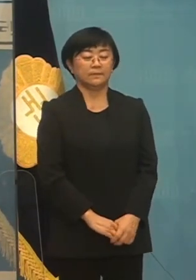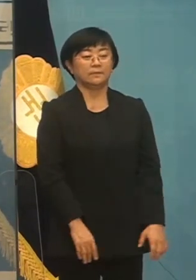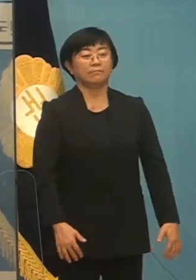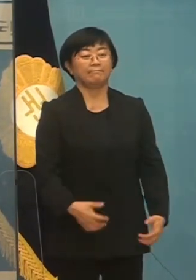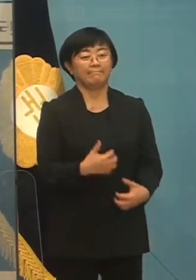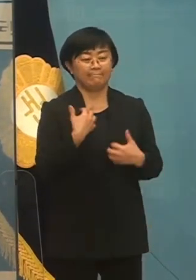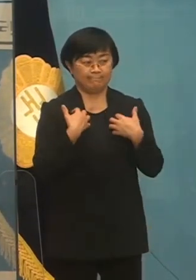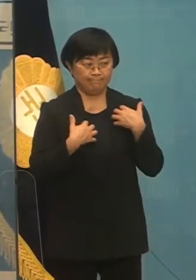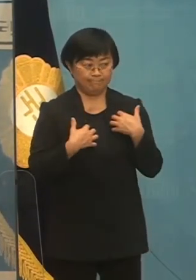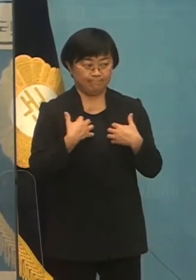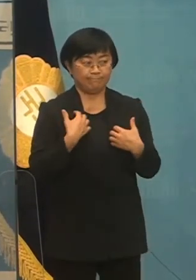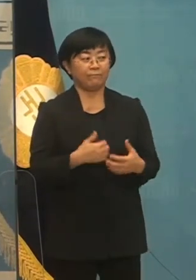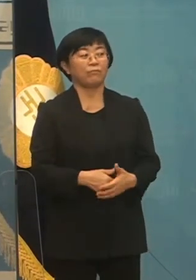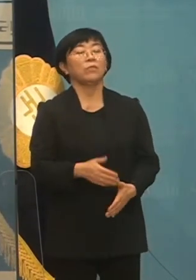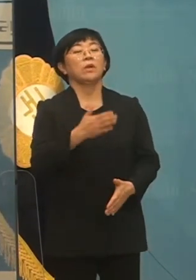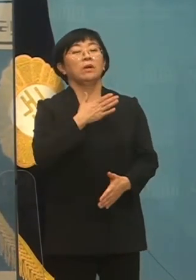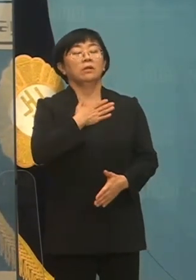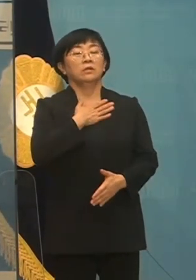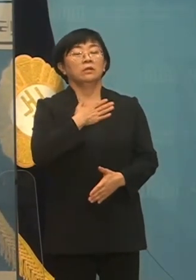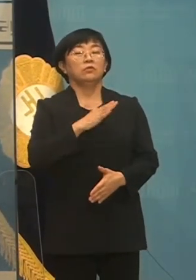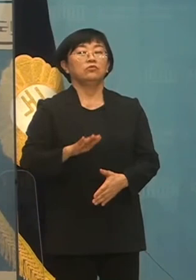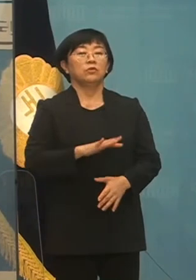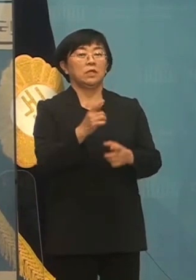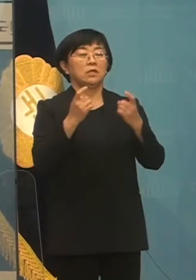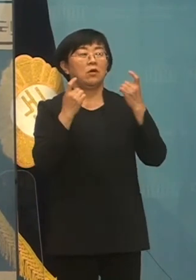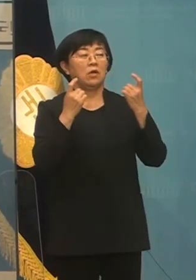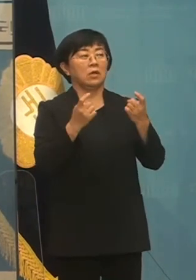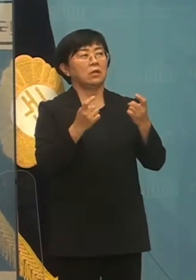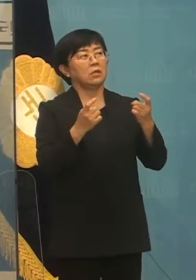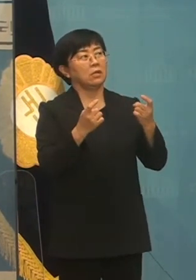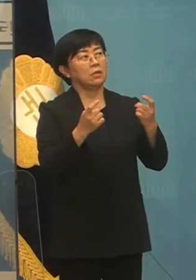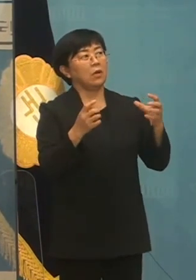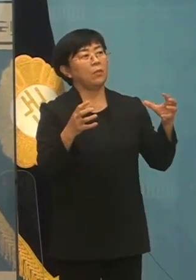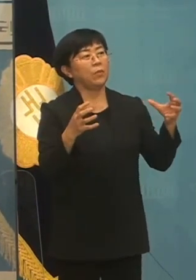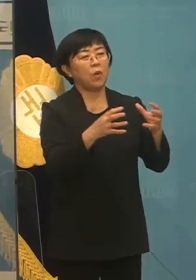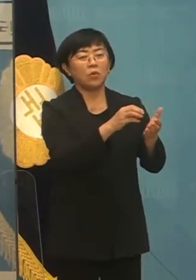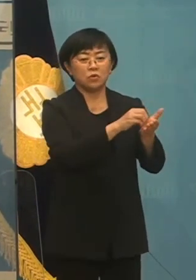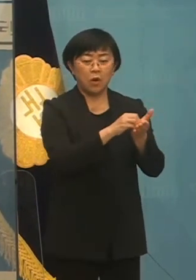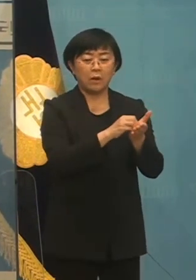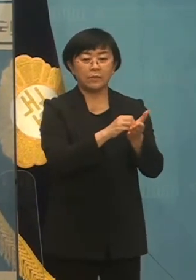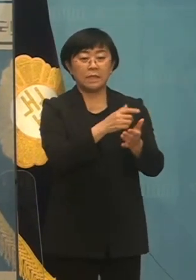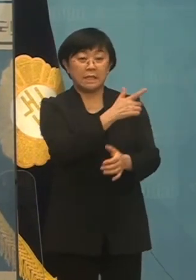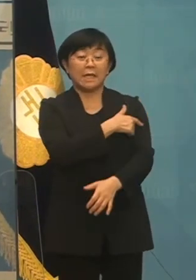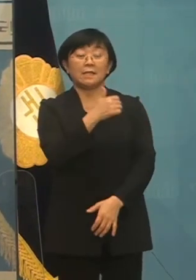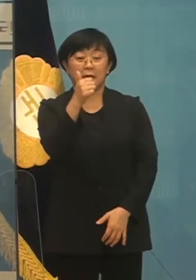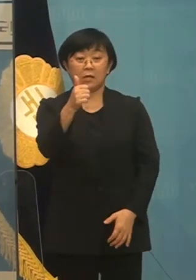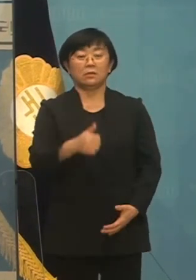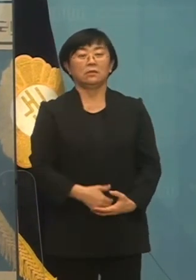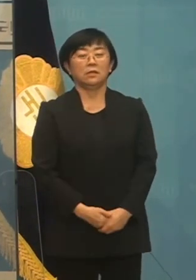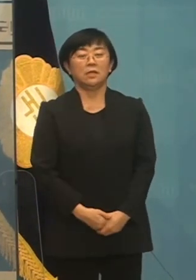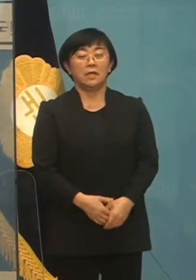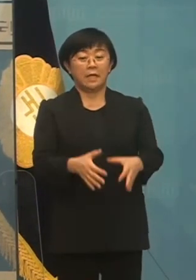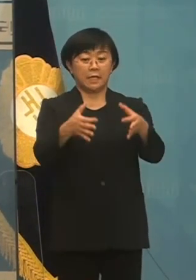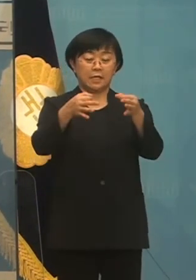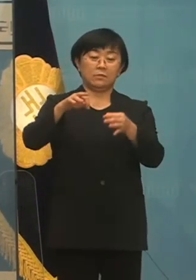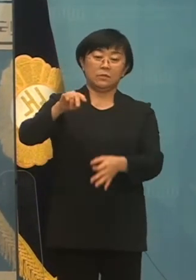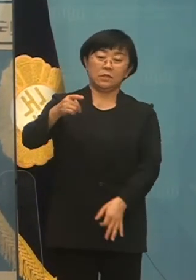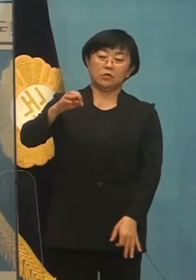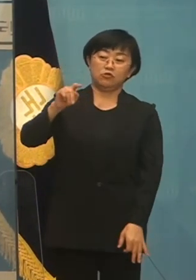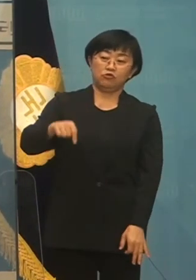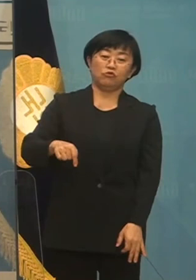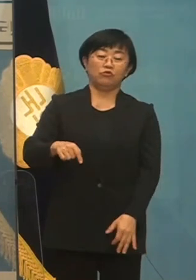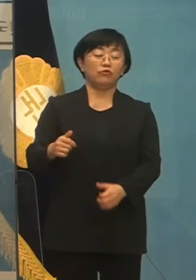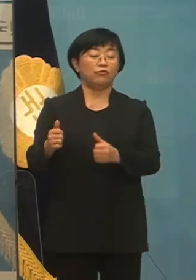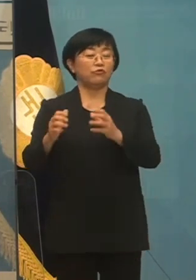예, 반갑습니다. 저는 우리 여행협 동대학 이사장 권명환입니다. 오늘 이렇게 이 자리를 만들어주신 우리 김승수 위원님께 다시